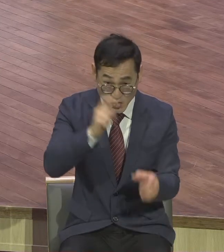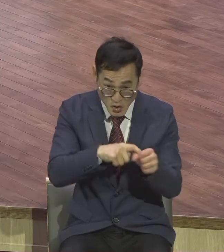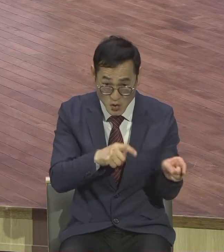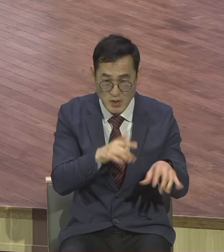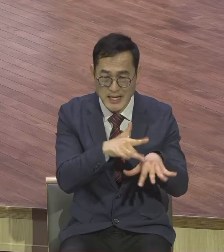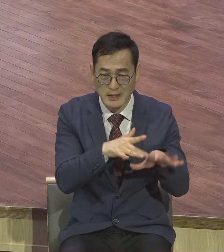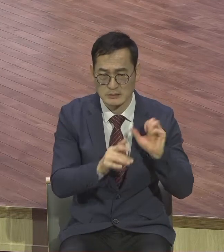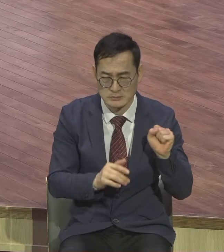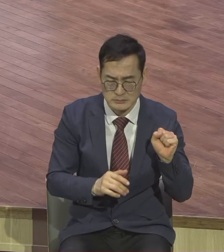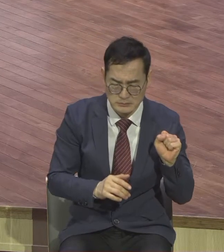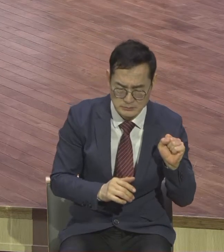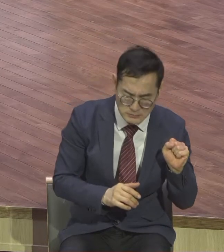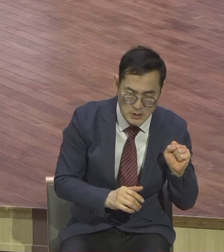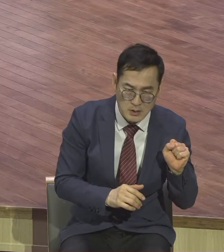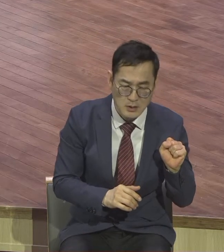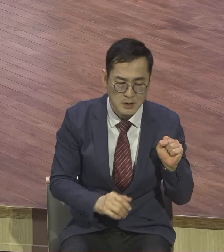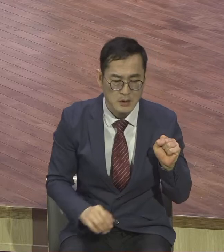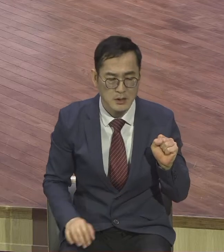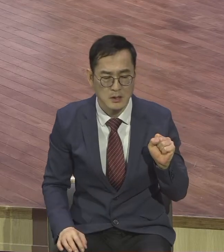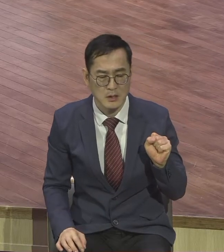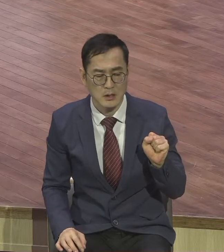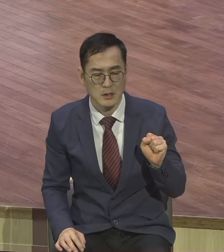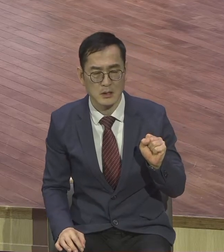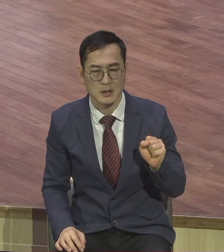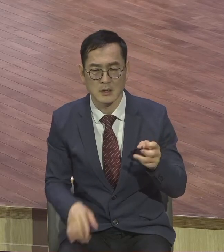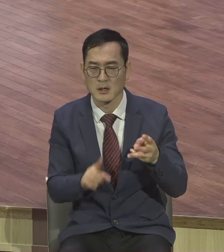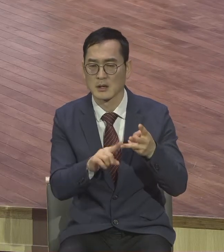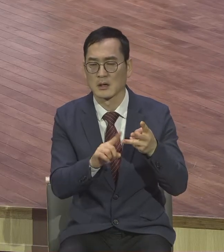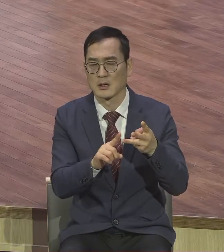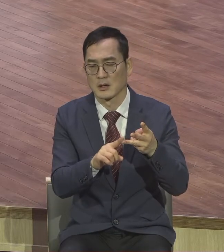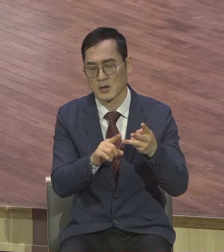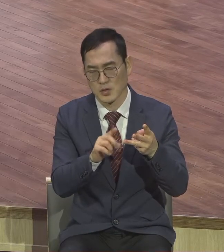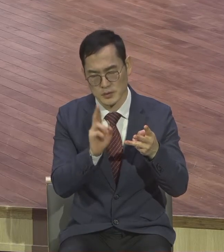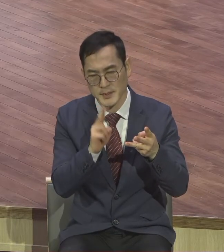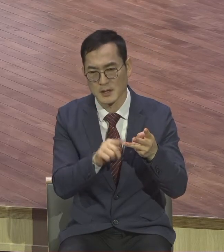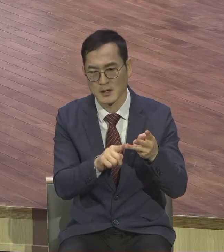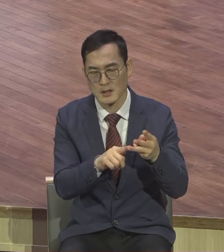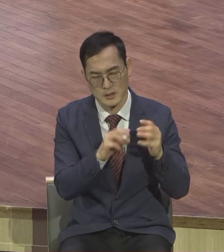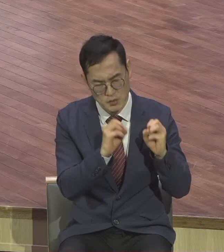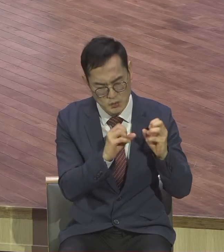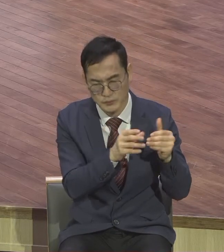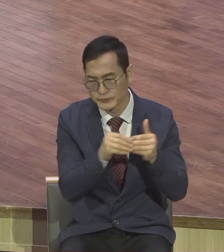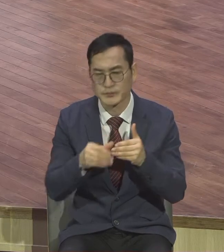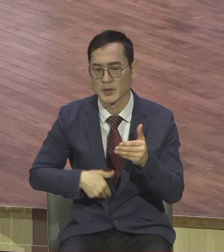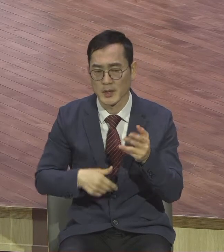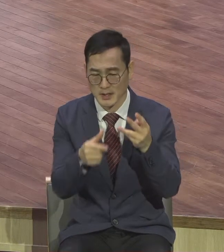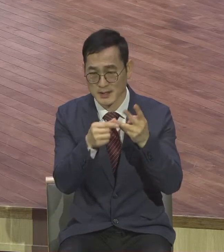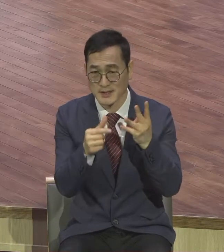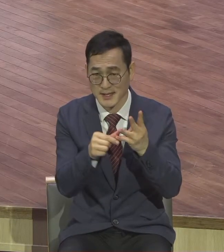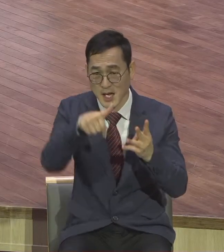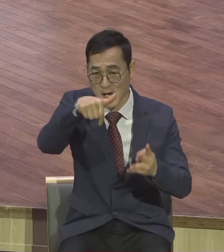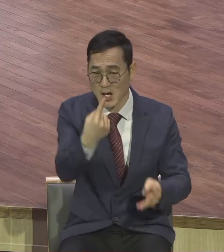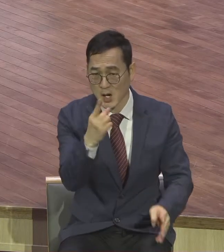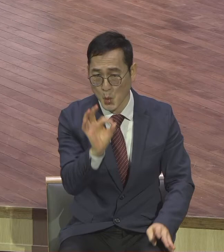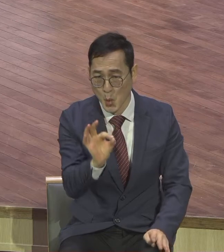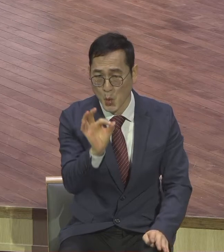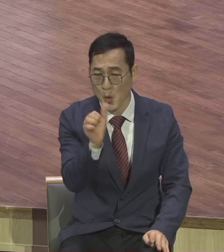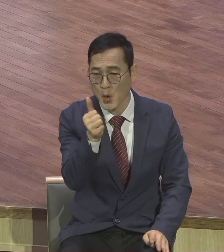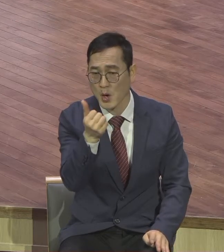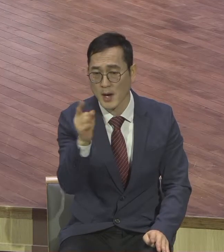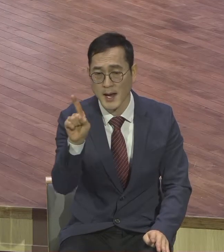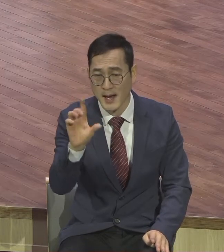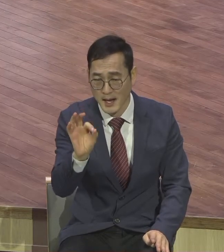있구나 남의 자동이 입에서 말 세밀하게 안 합니다 네 번째 공황증입니다 이 공황증이 뭐냐 공포가 수시로 몰려와요